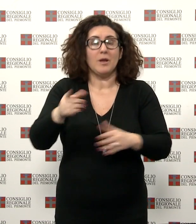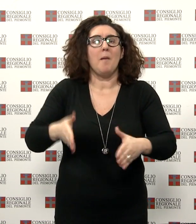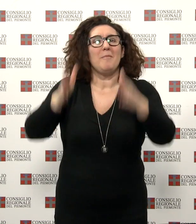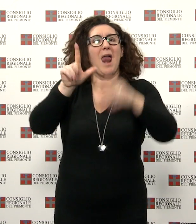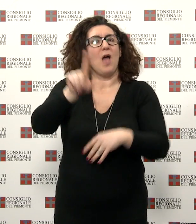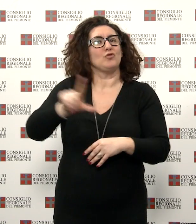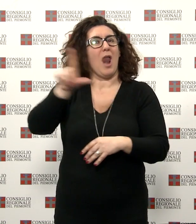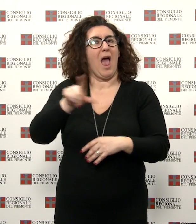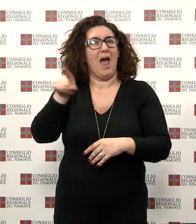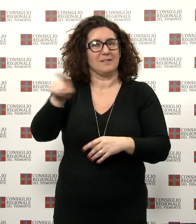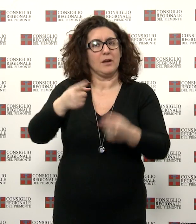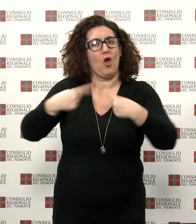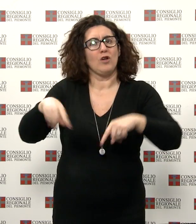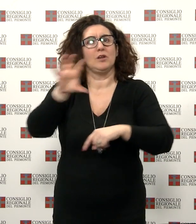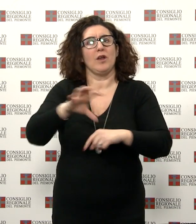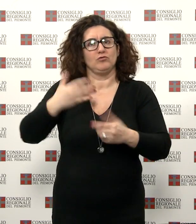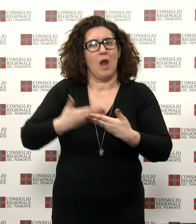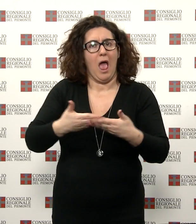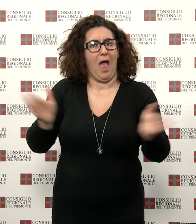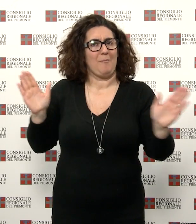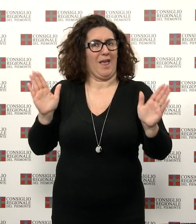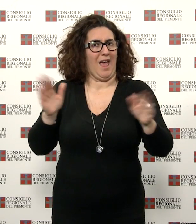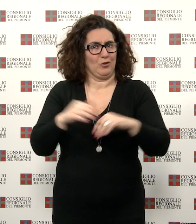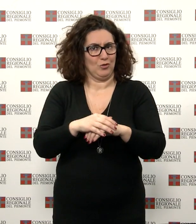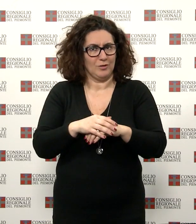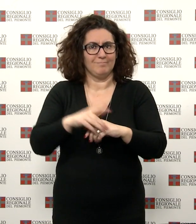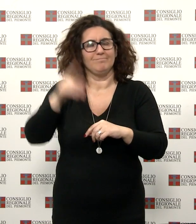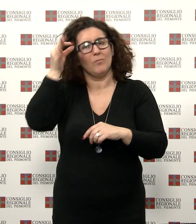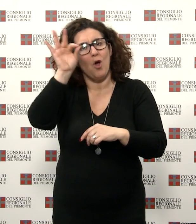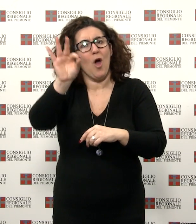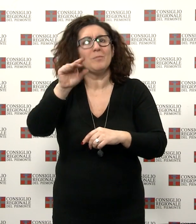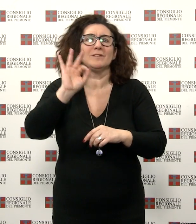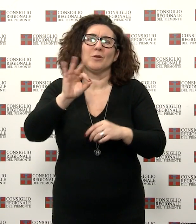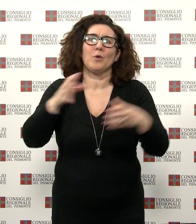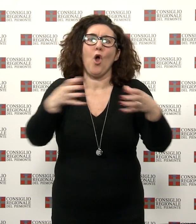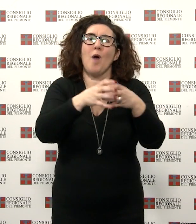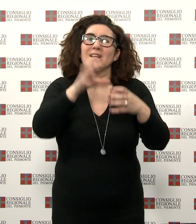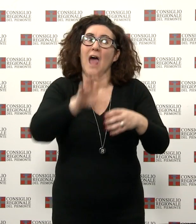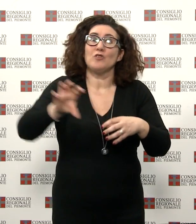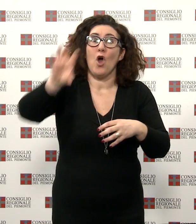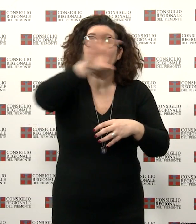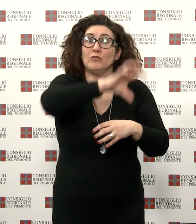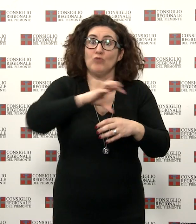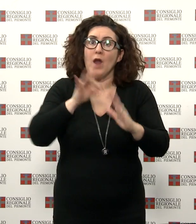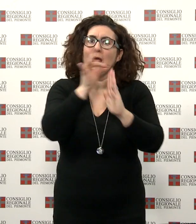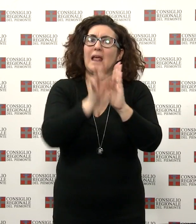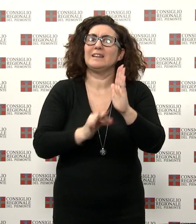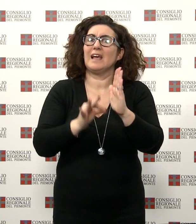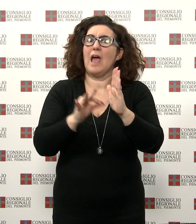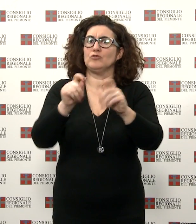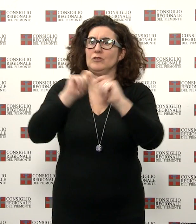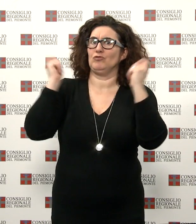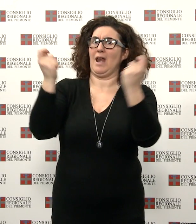Lascaris un consiglio regionale aperto sulle indicazioni strategiche del Comitato delle Regioni a proposito dell'Agenda europea